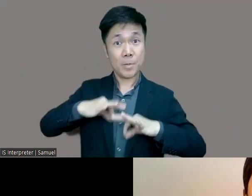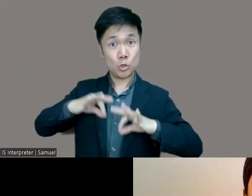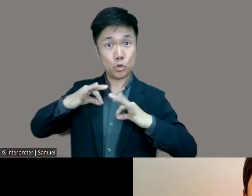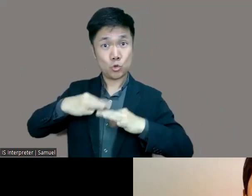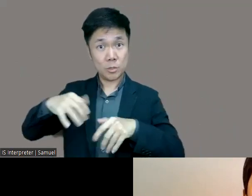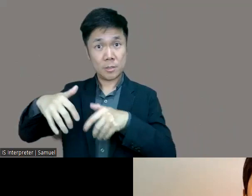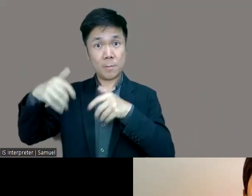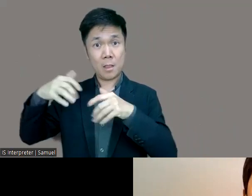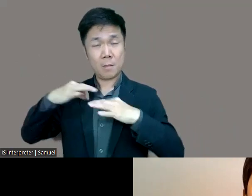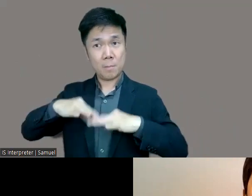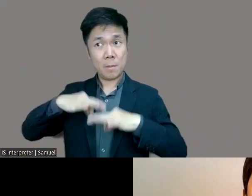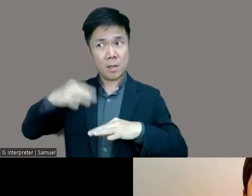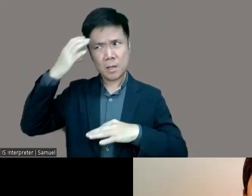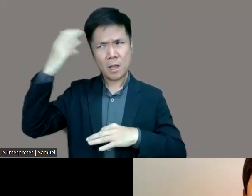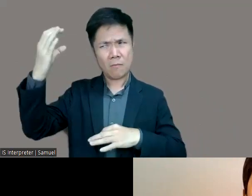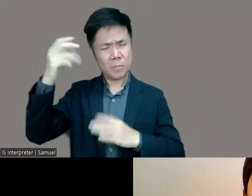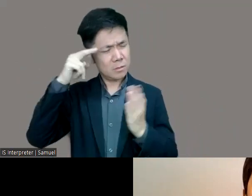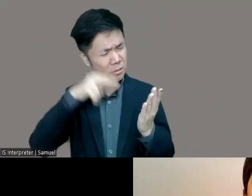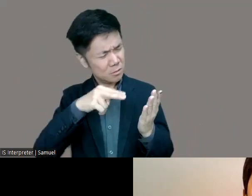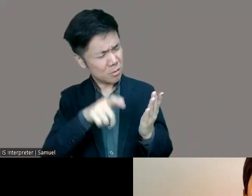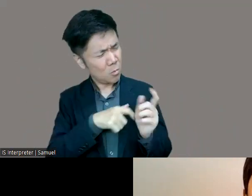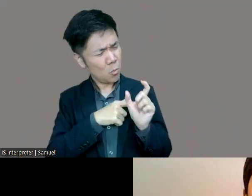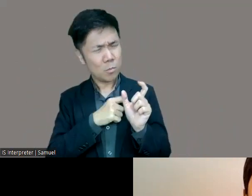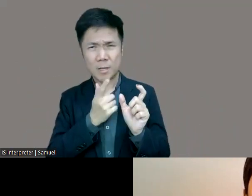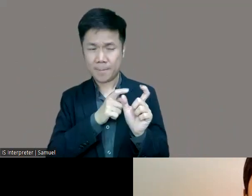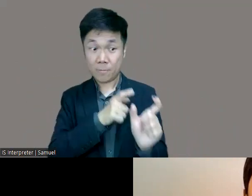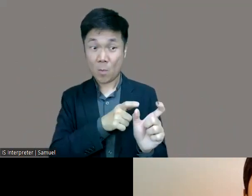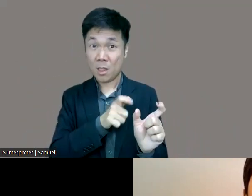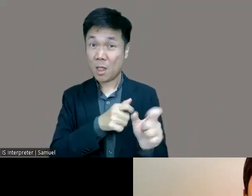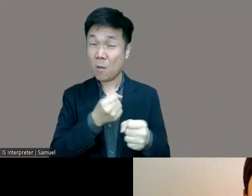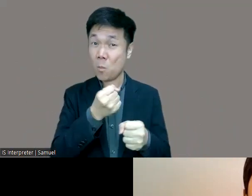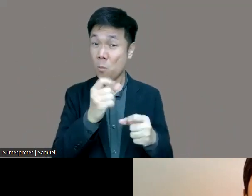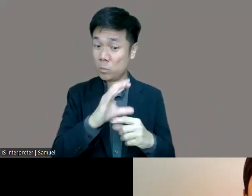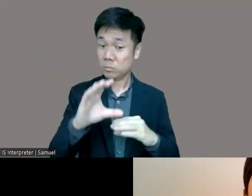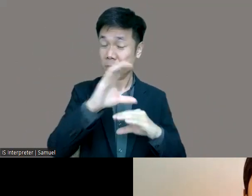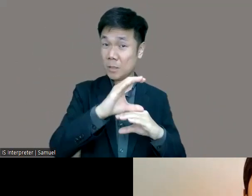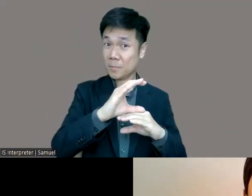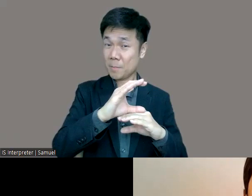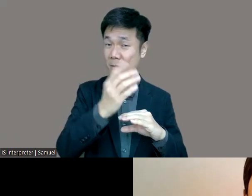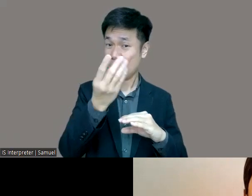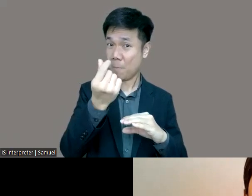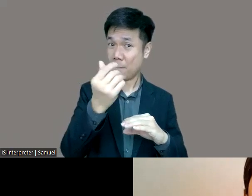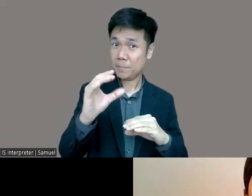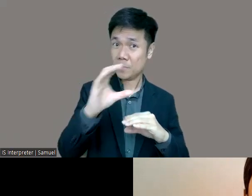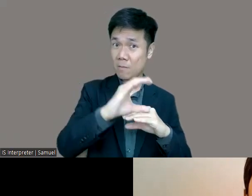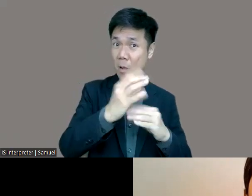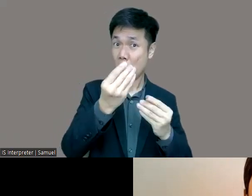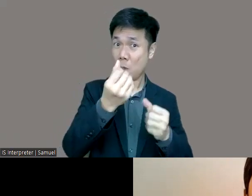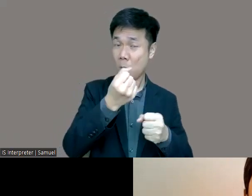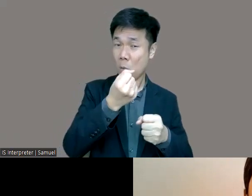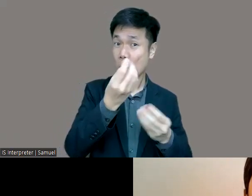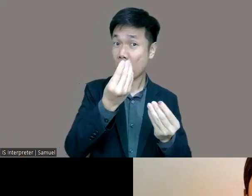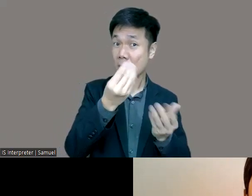interprétations de la part des différents ministères. Par exemple, des aides